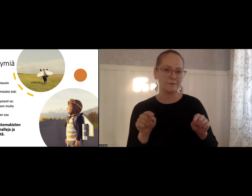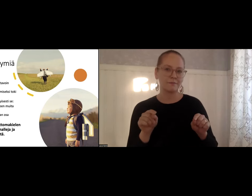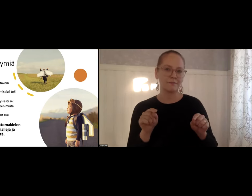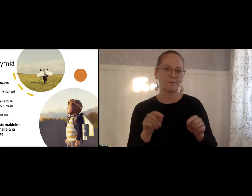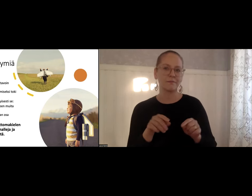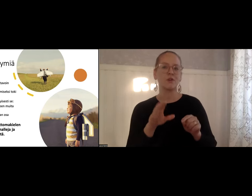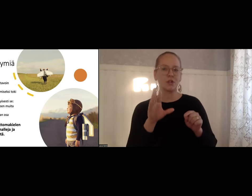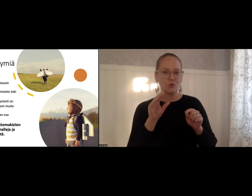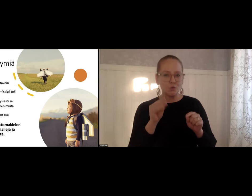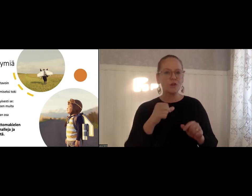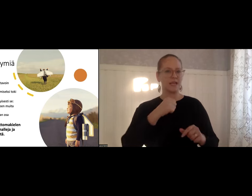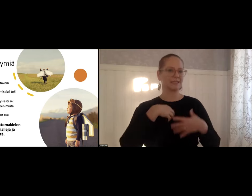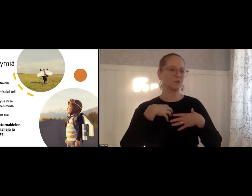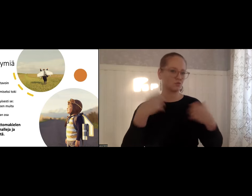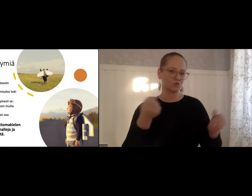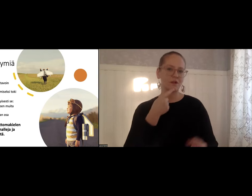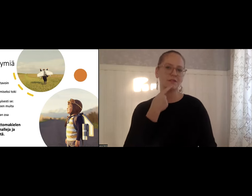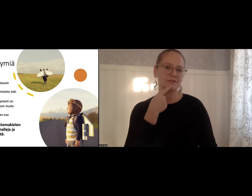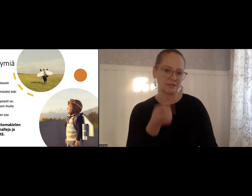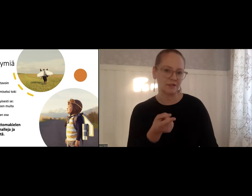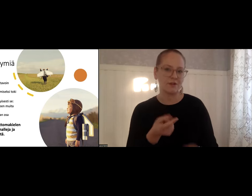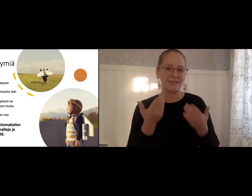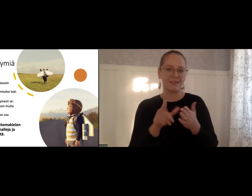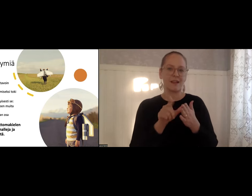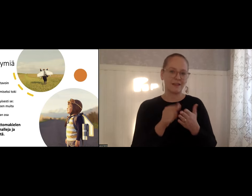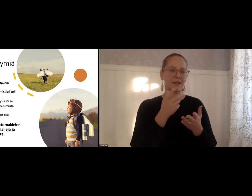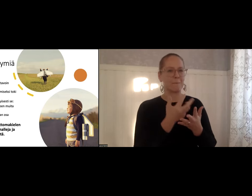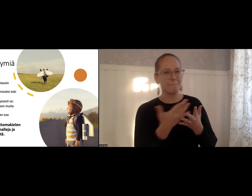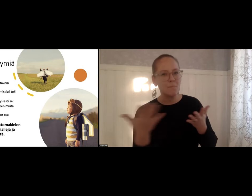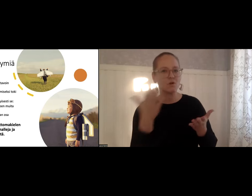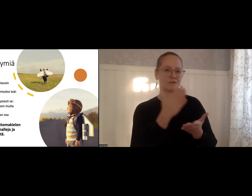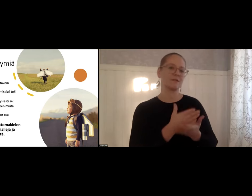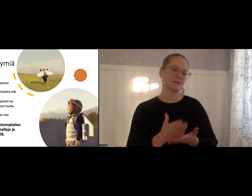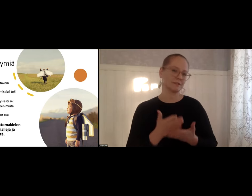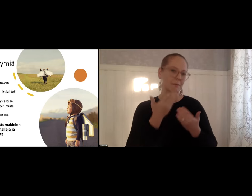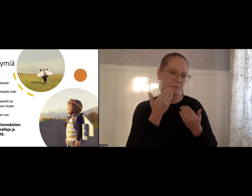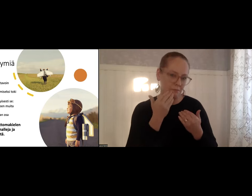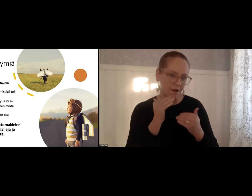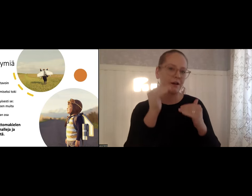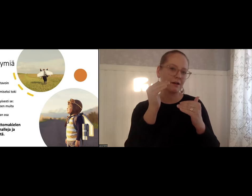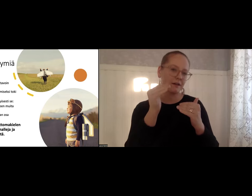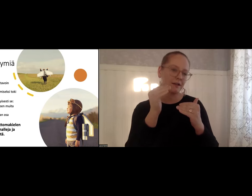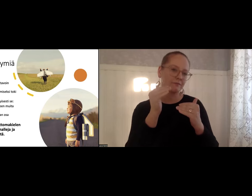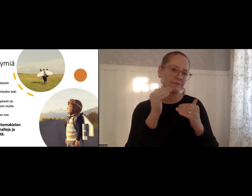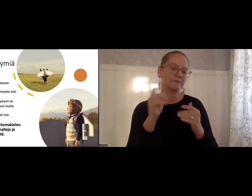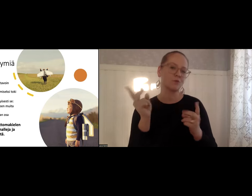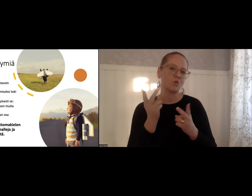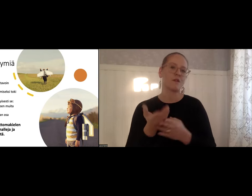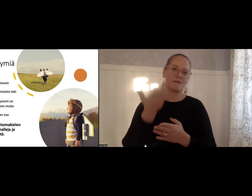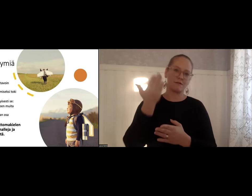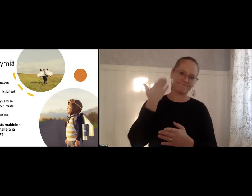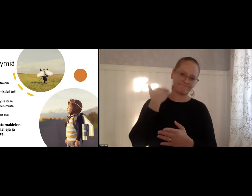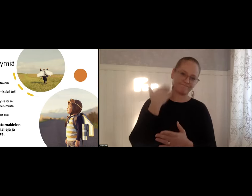se tilanne on ollut lapsiperheille aikaisemmin, niin se on paljon parempi. Ainut minä uskallan sanoa, että monessa